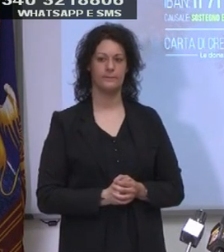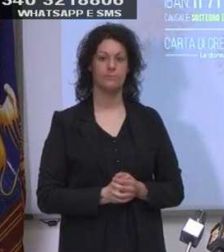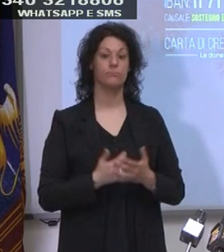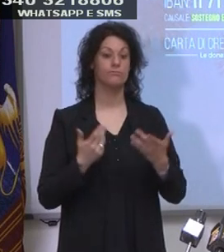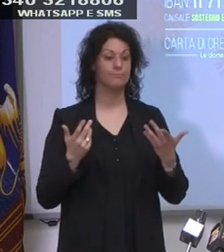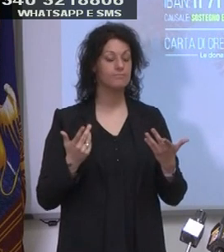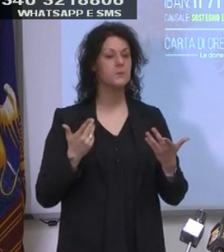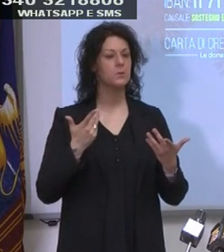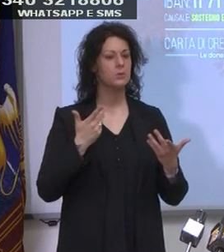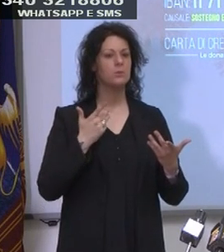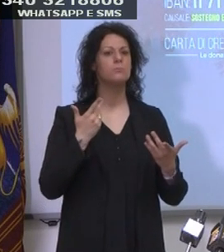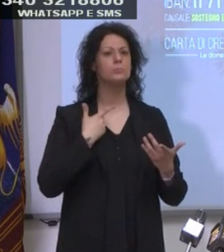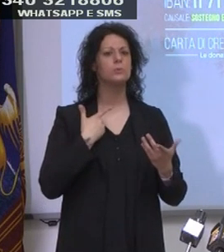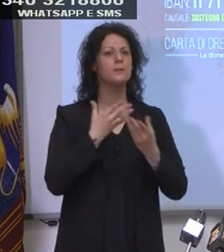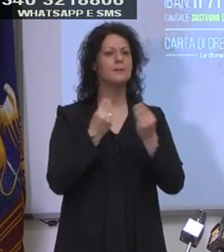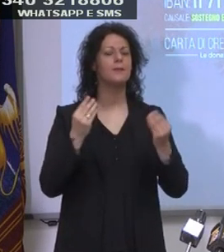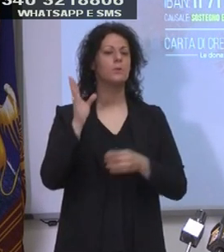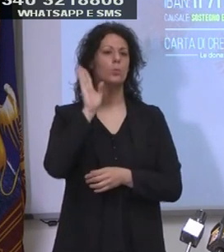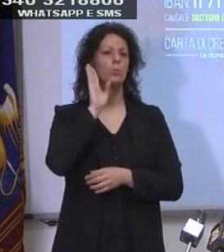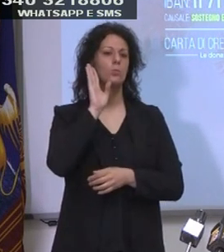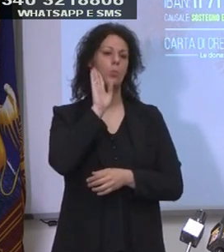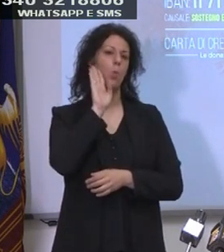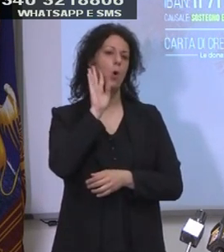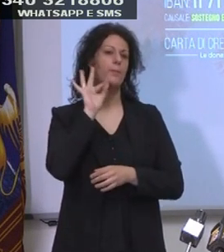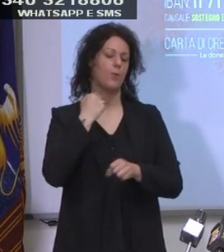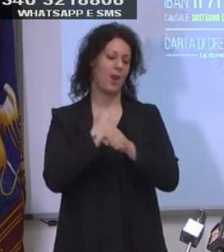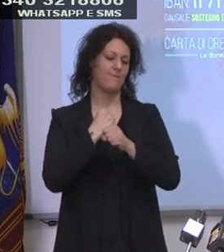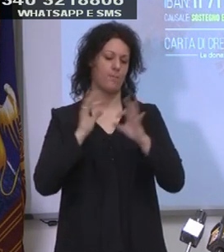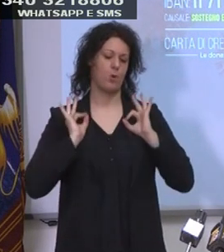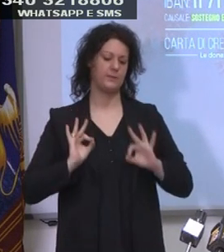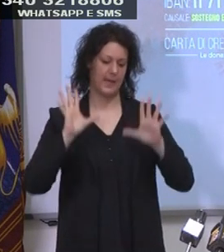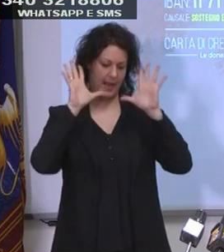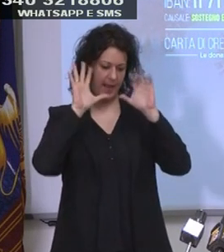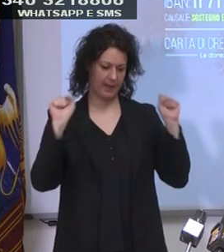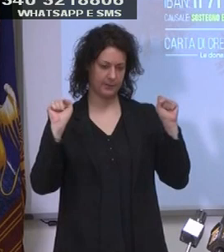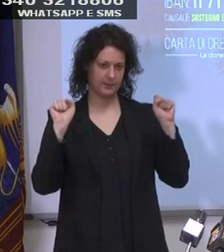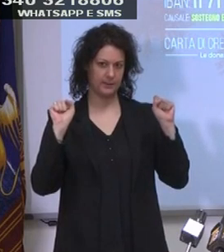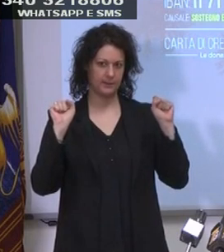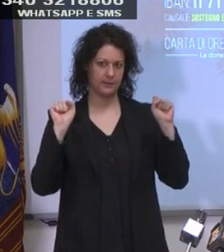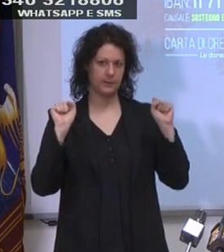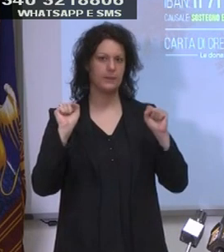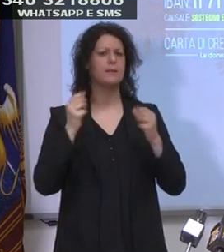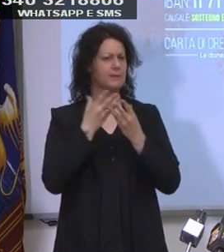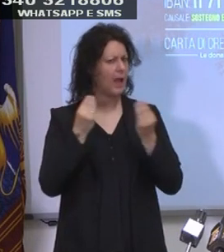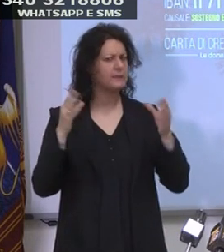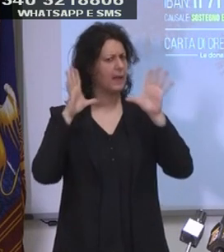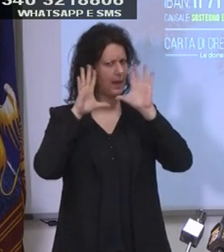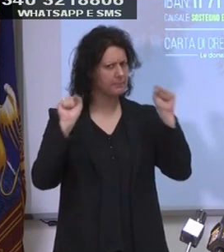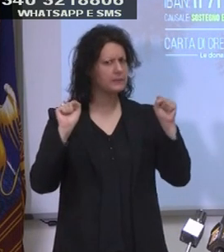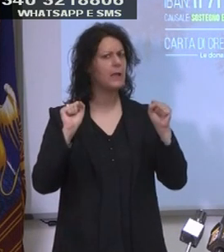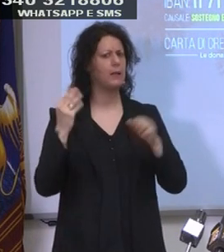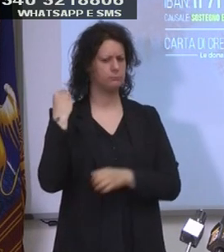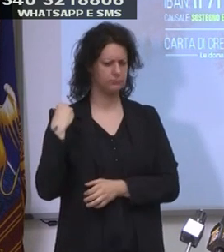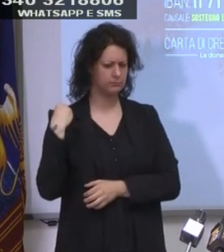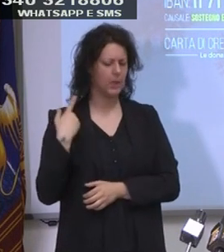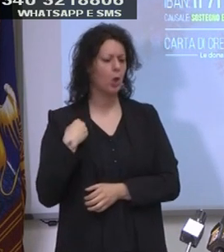tal proposito diversi uomini delle forze dell'ordine, tra cui a sorpresa anche molti carabinieri, e